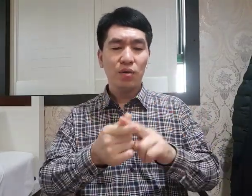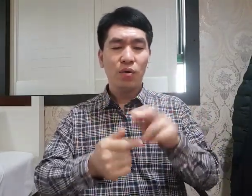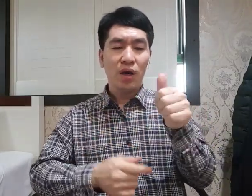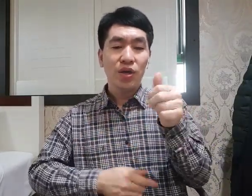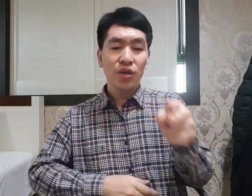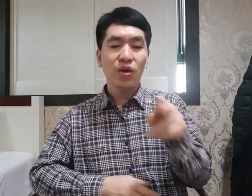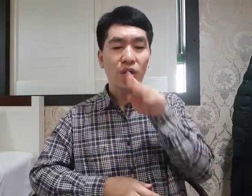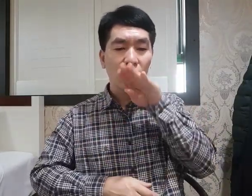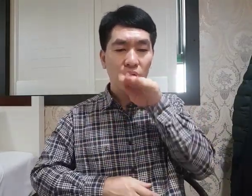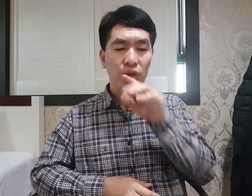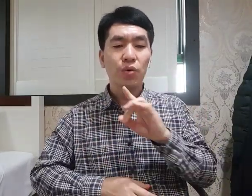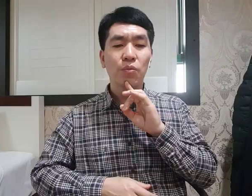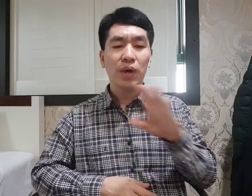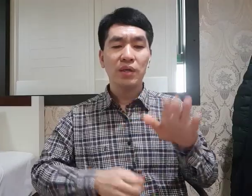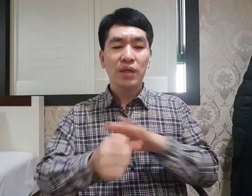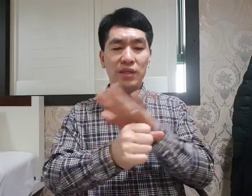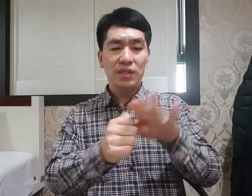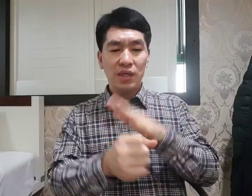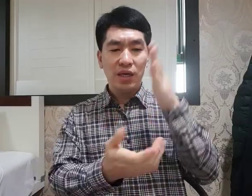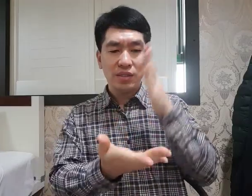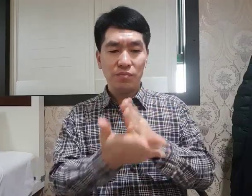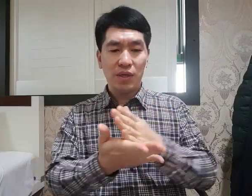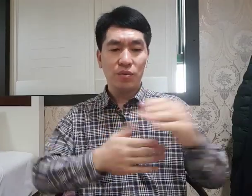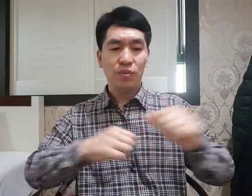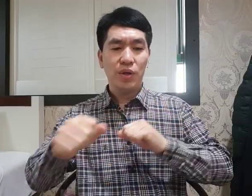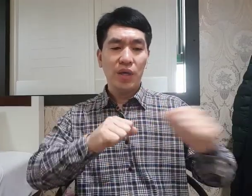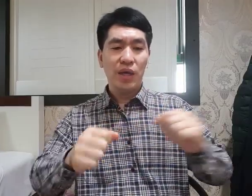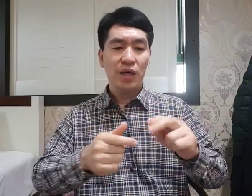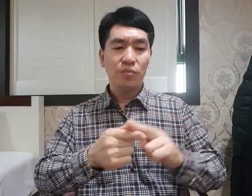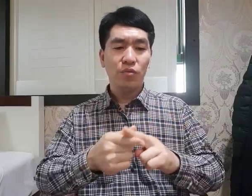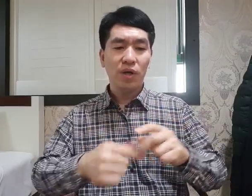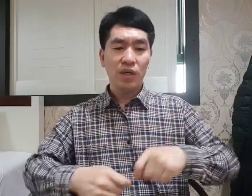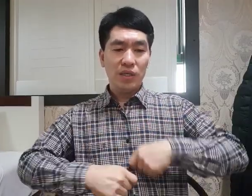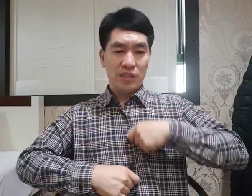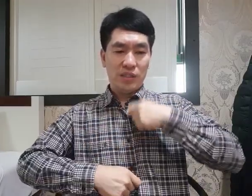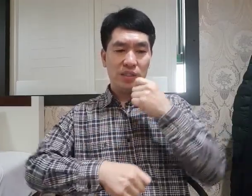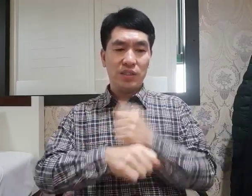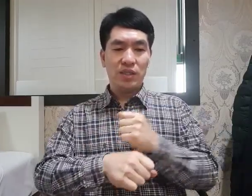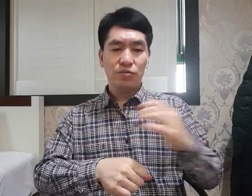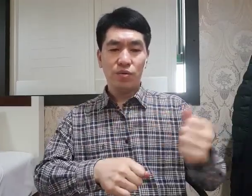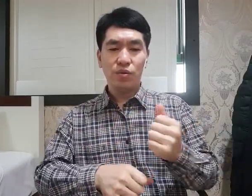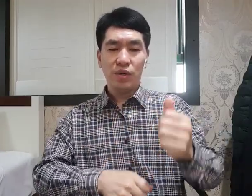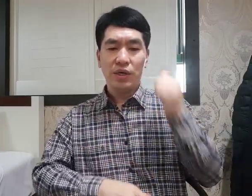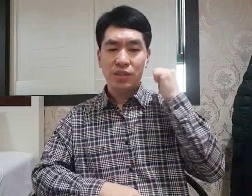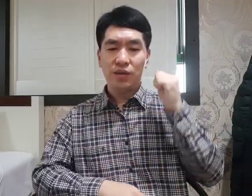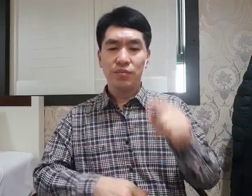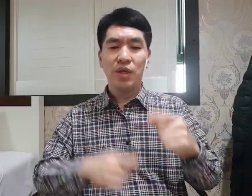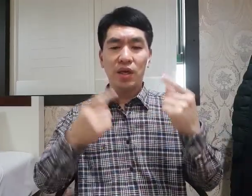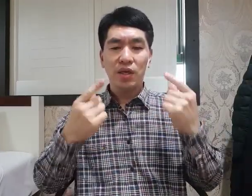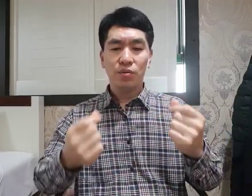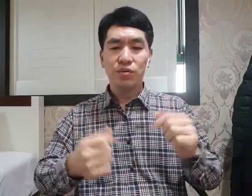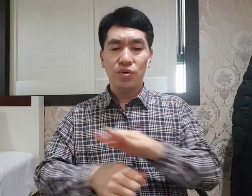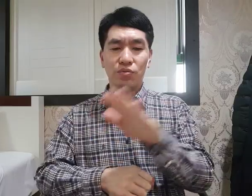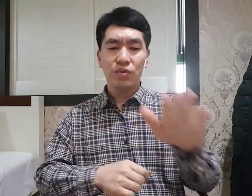말과 혀로만 사랑하지 말고 행함과 진실함으로 하자. 이로써